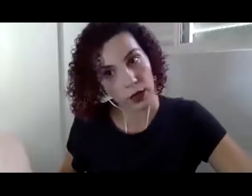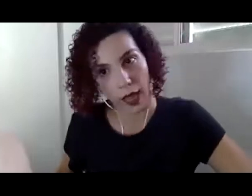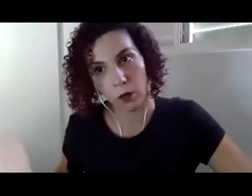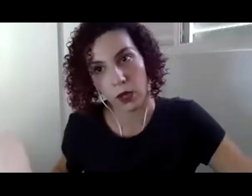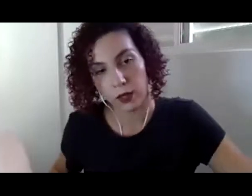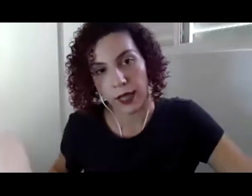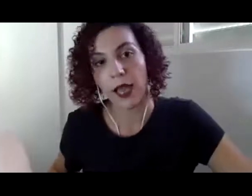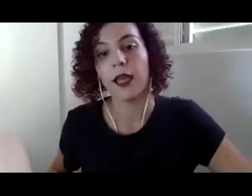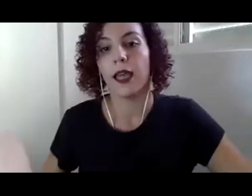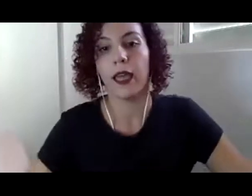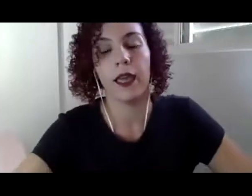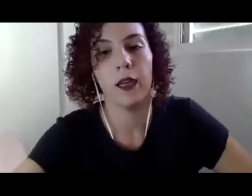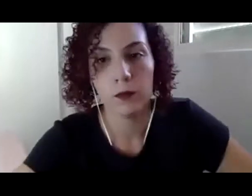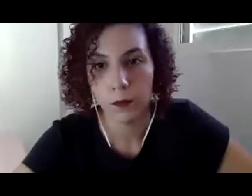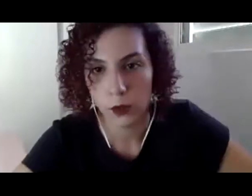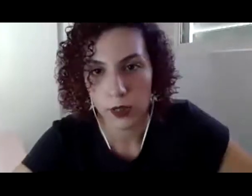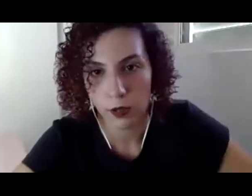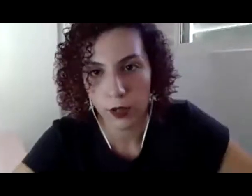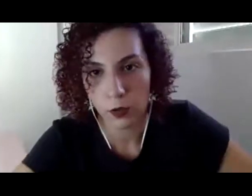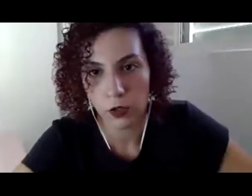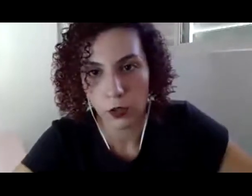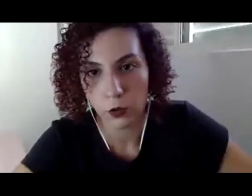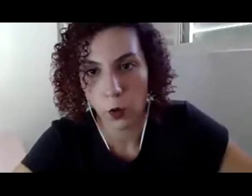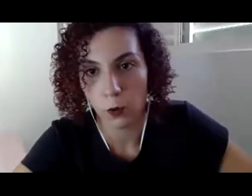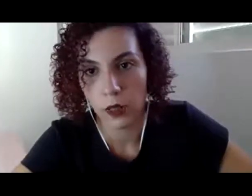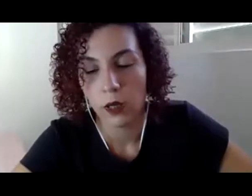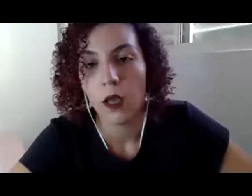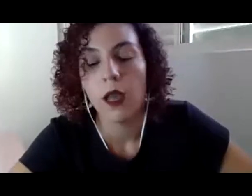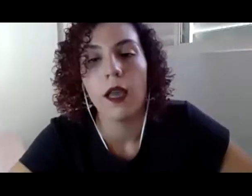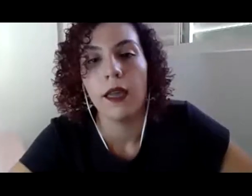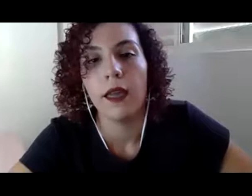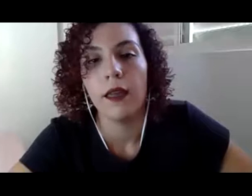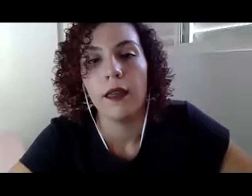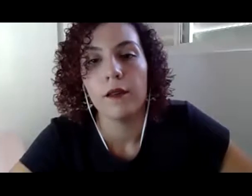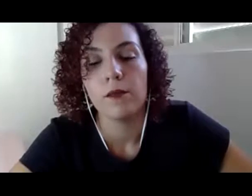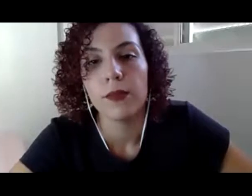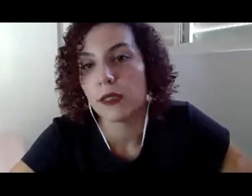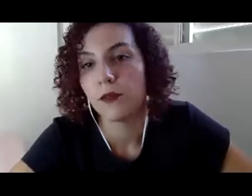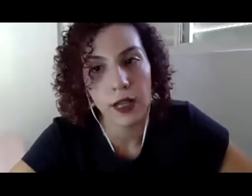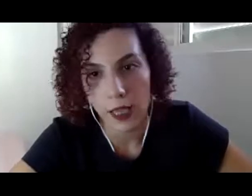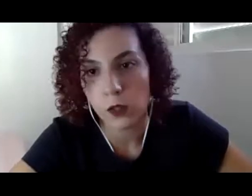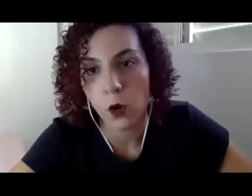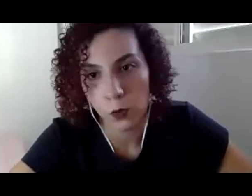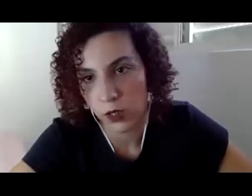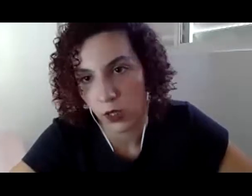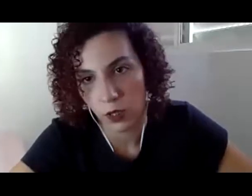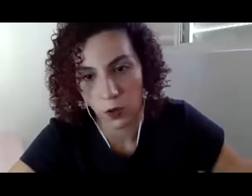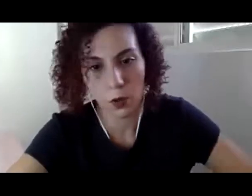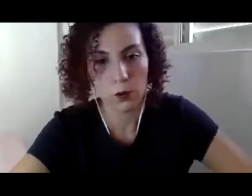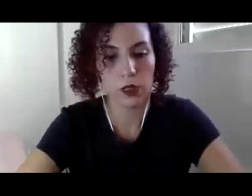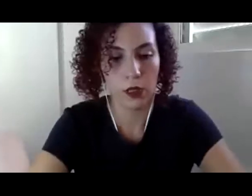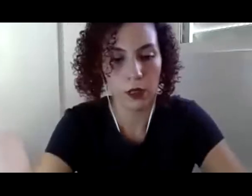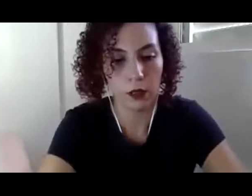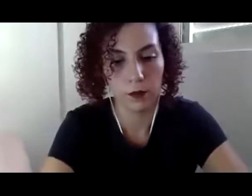é um local, tá? Posso escrever aqui no chat o nome, mas FENES